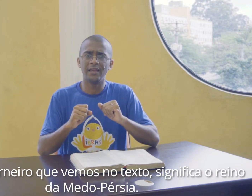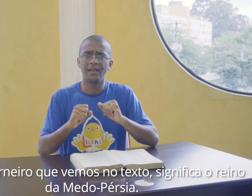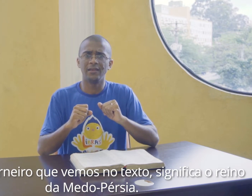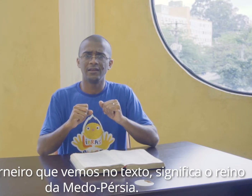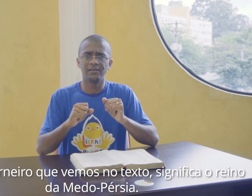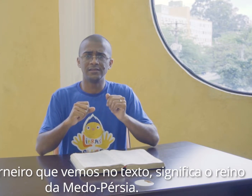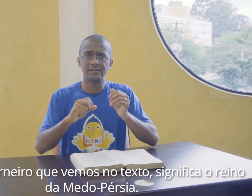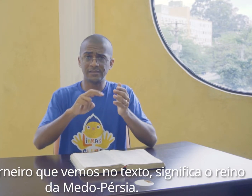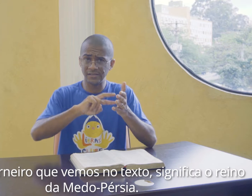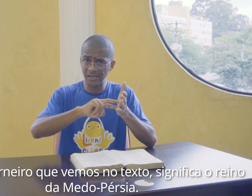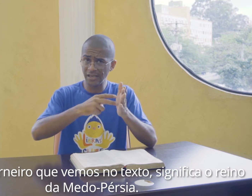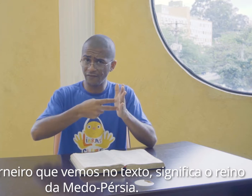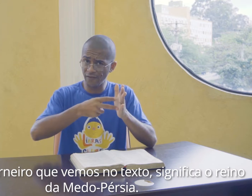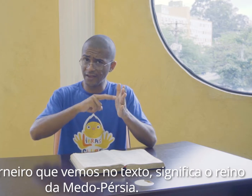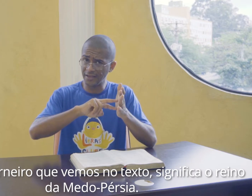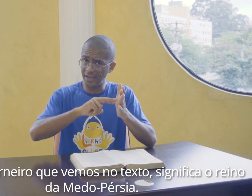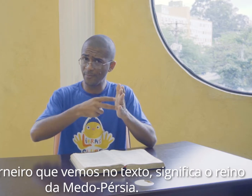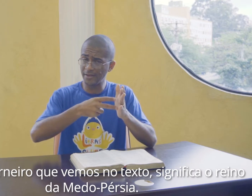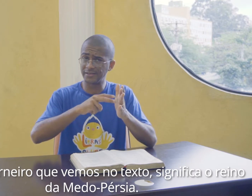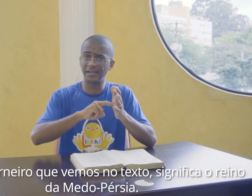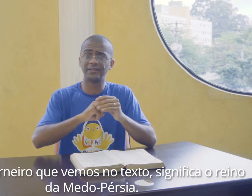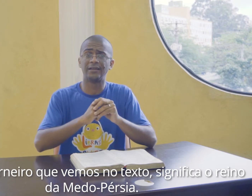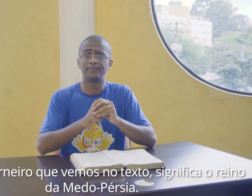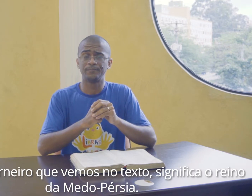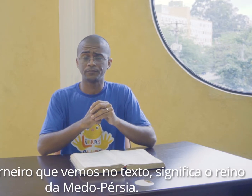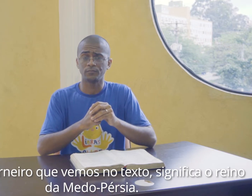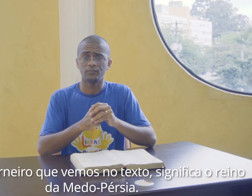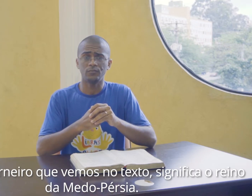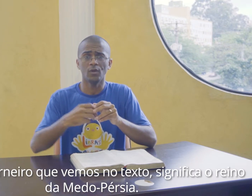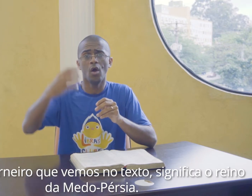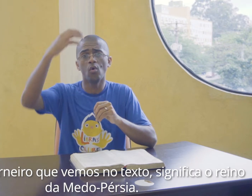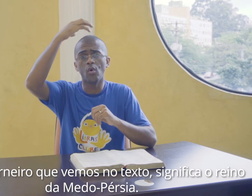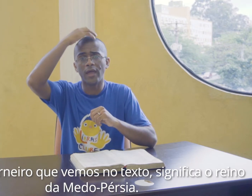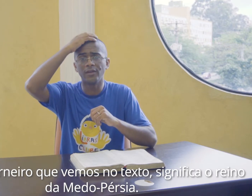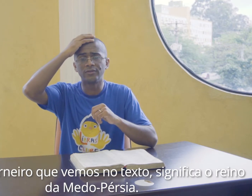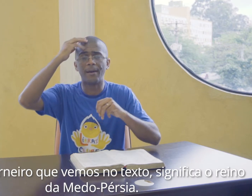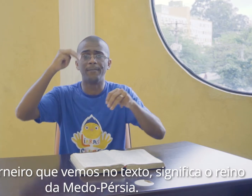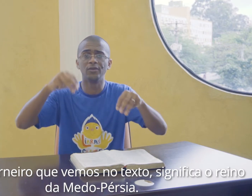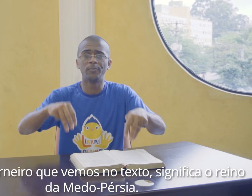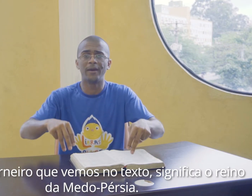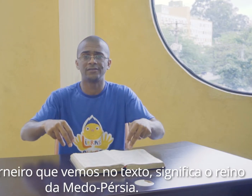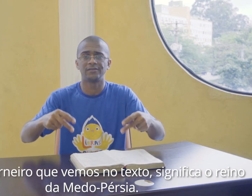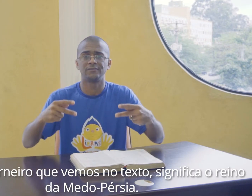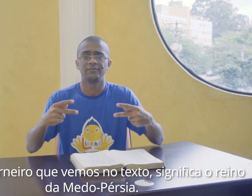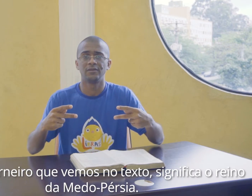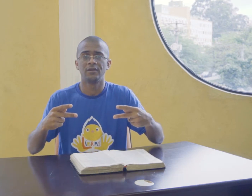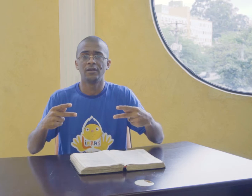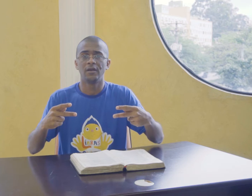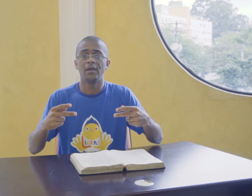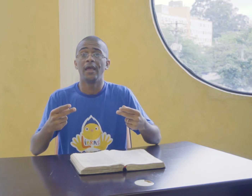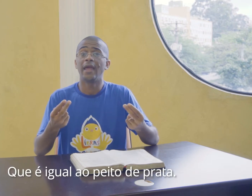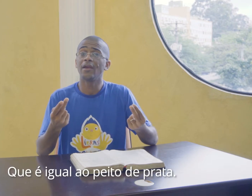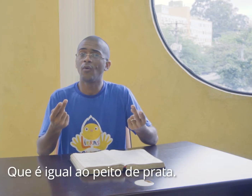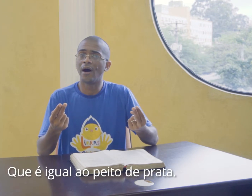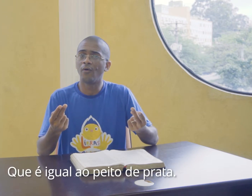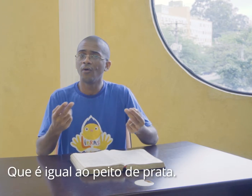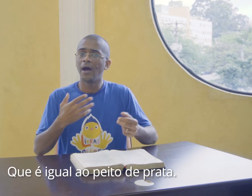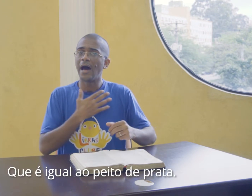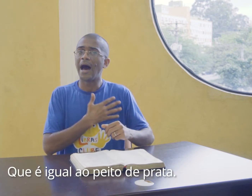ele significa, ele representa o reino da Medo-Pérsia. É igual